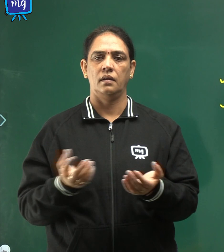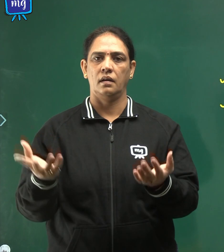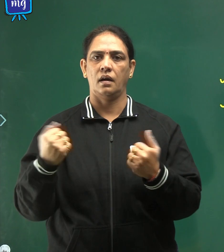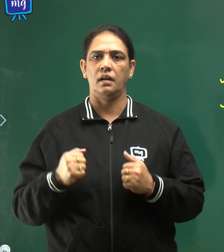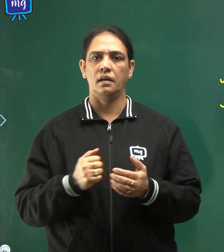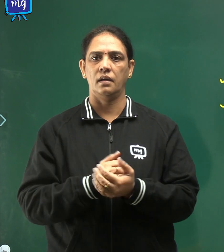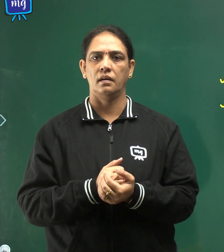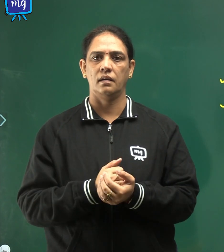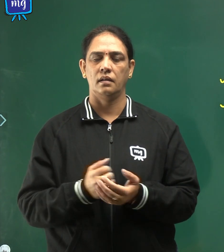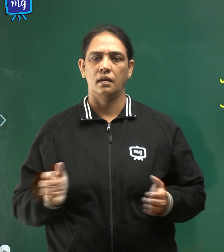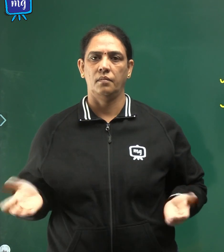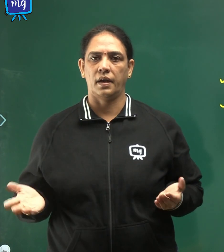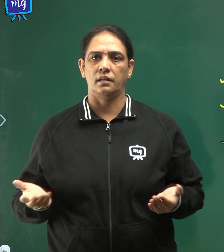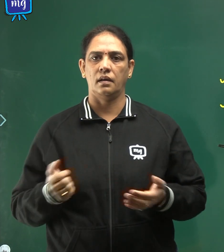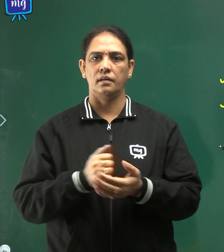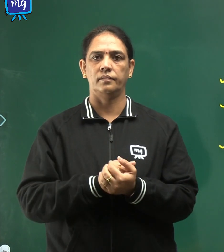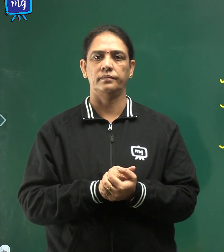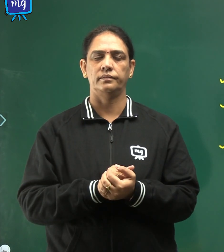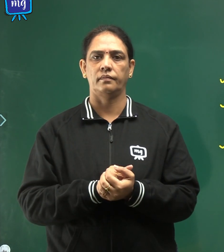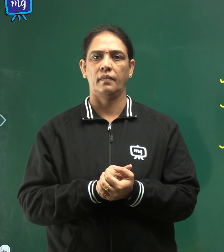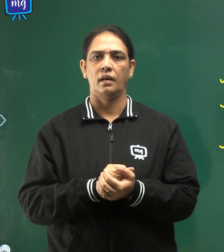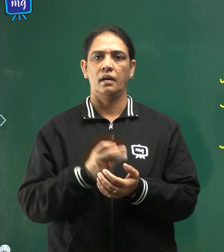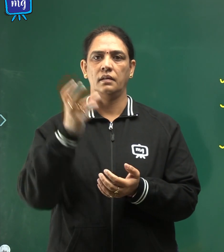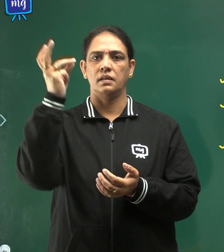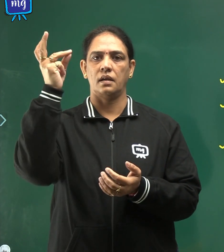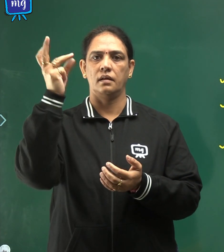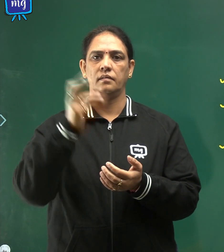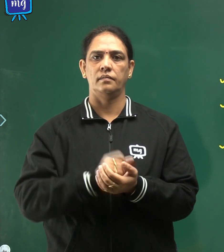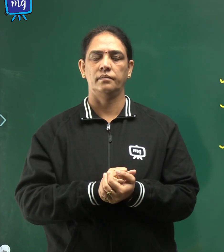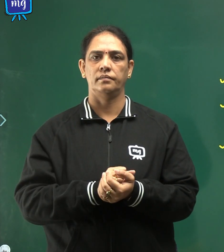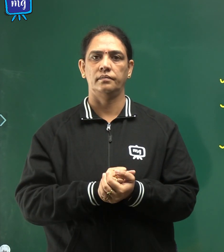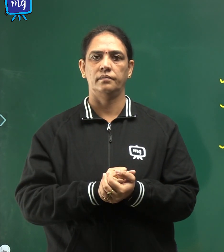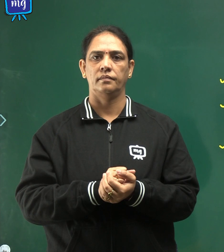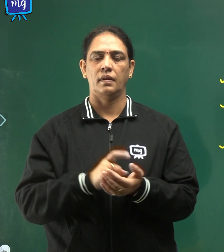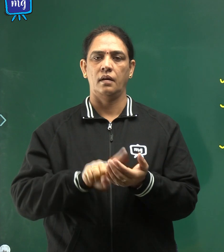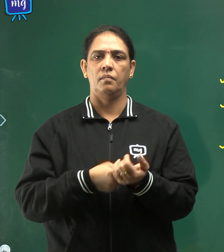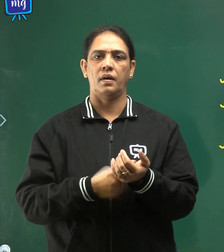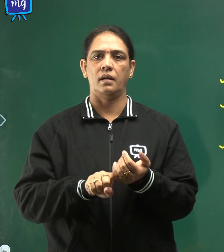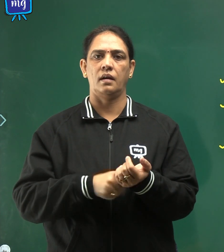आने की प्रायिकता, तीसरा पान का